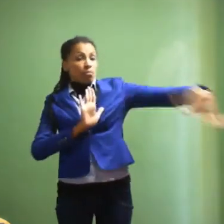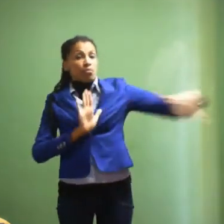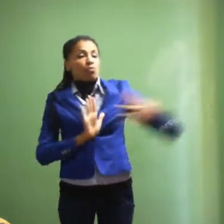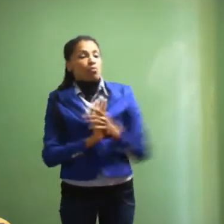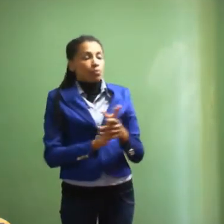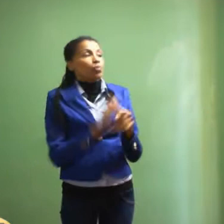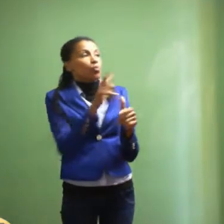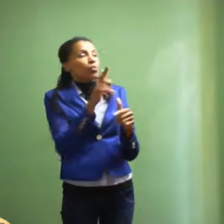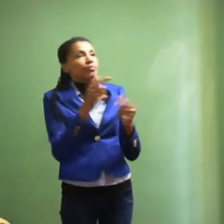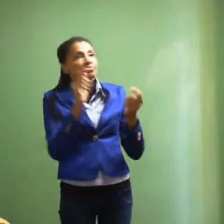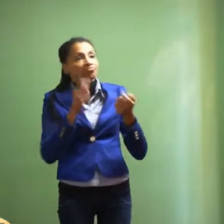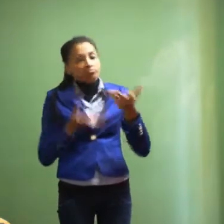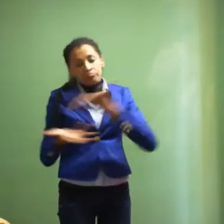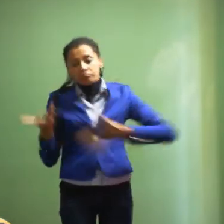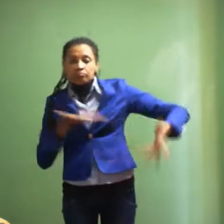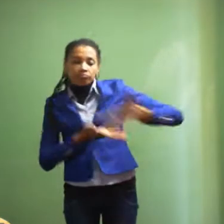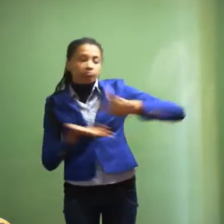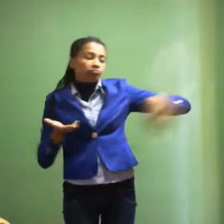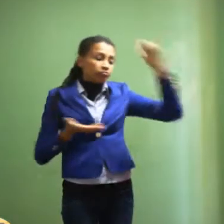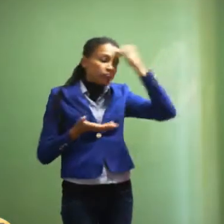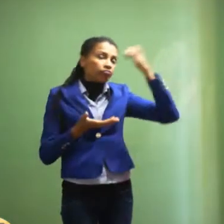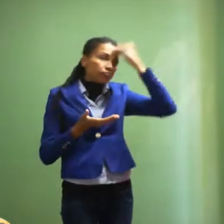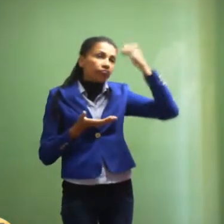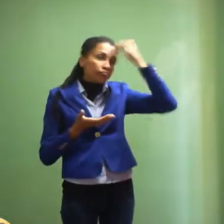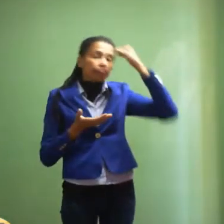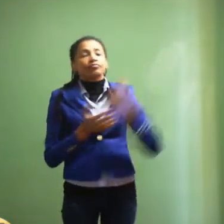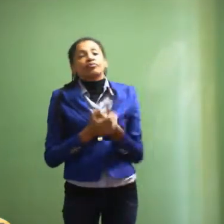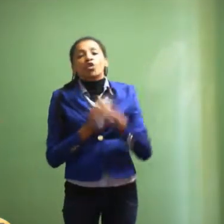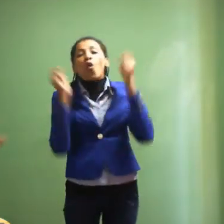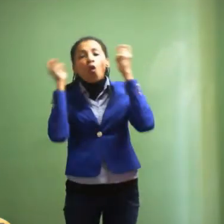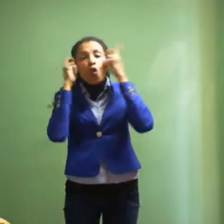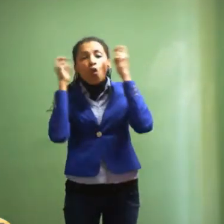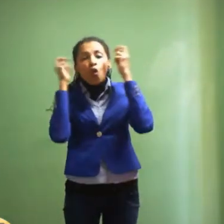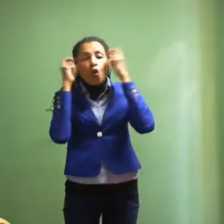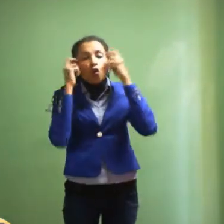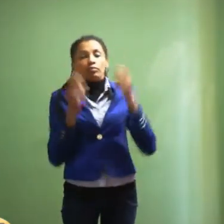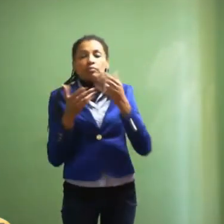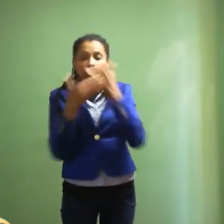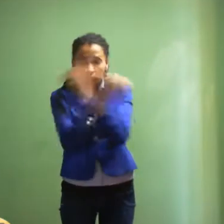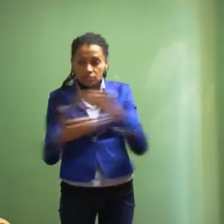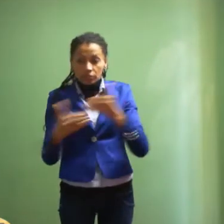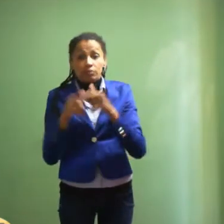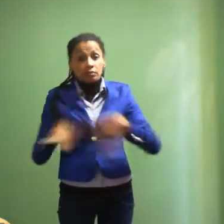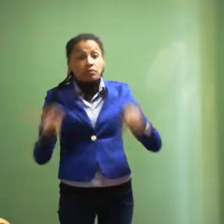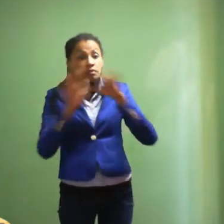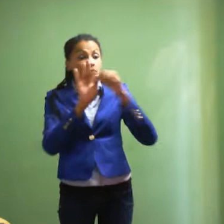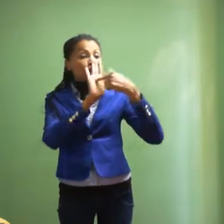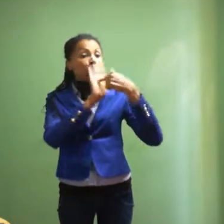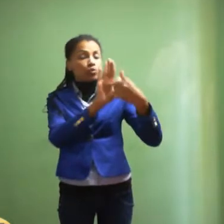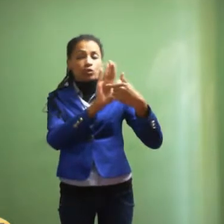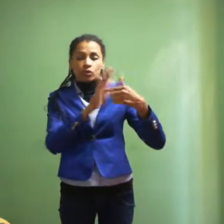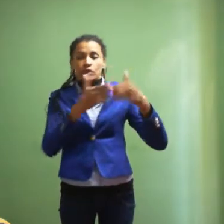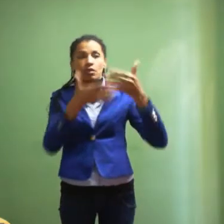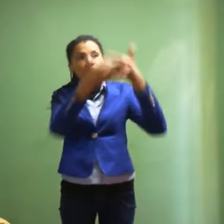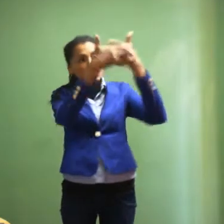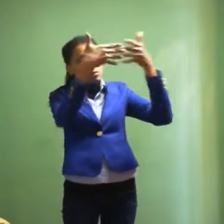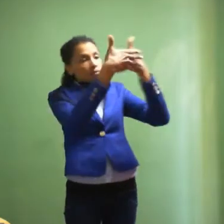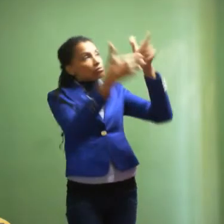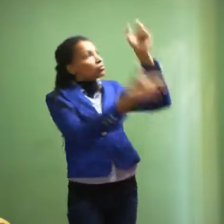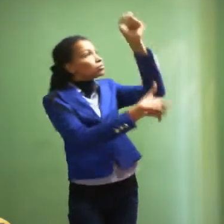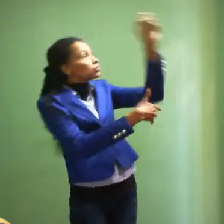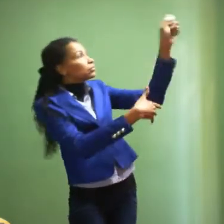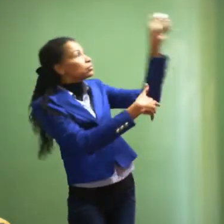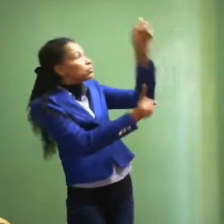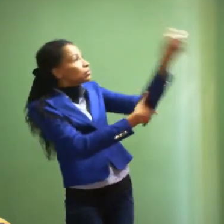está en un intercambio en ese momento de saberes con la docente y con los estudiantes. Él está dando todo